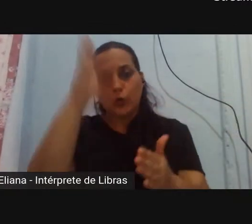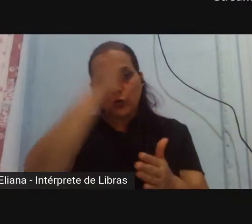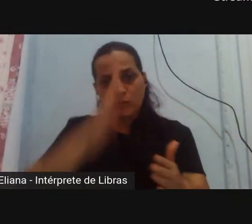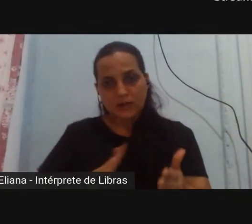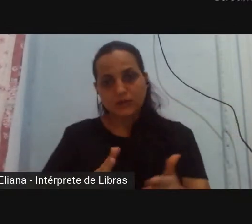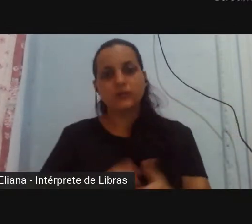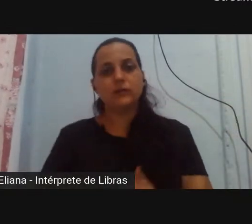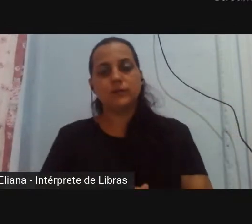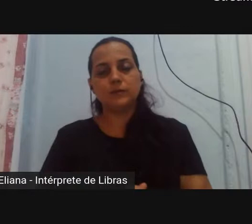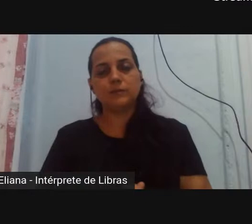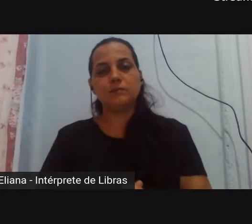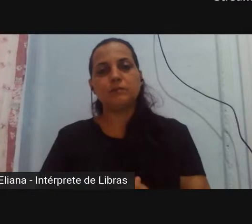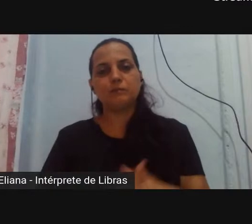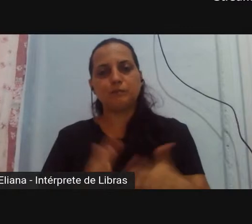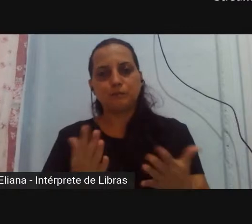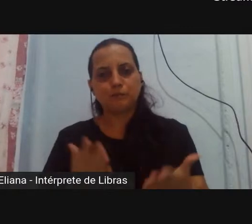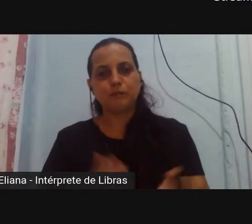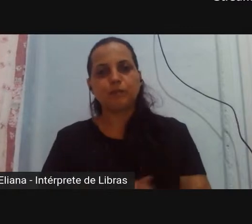Naturalmente,